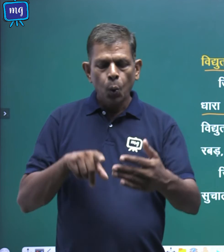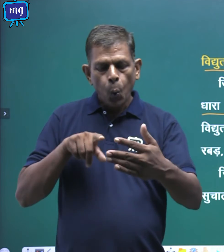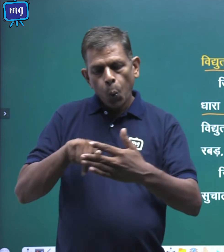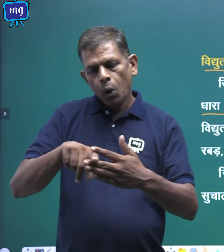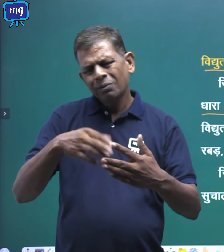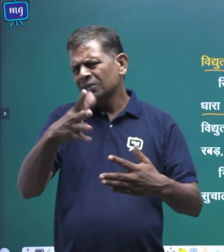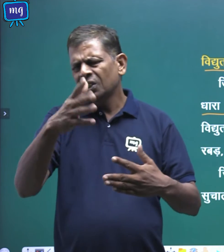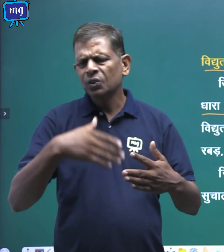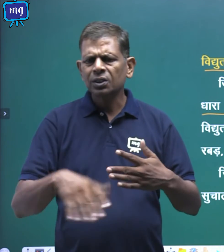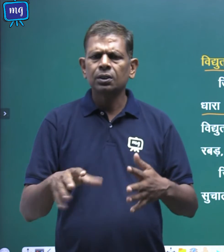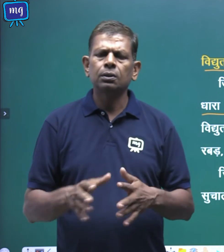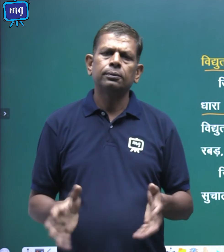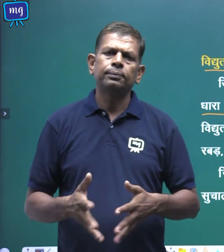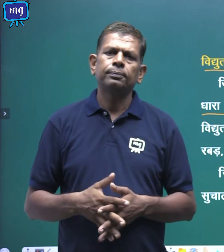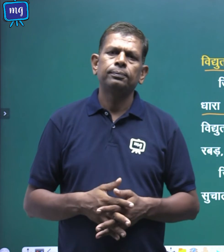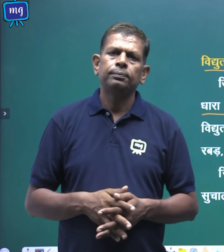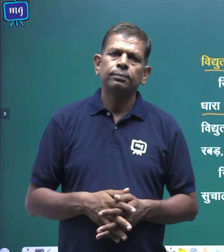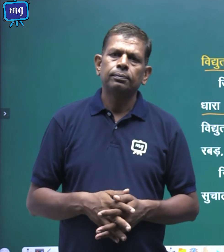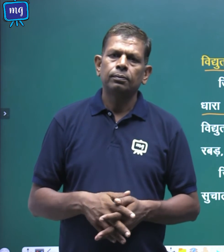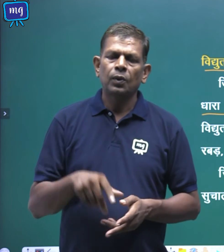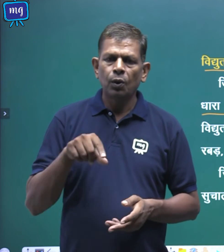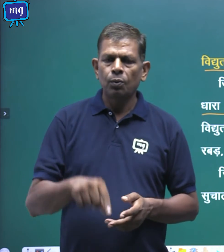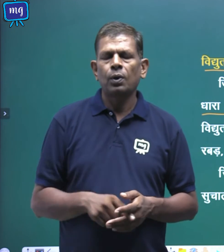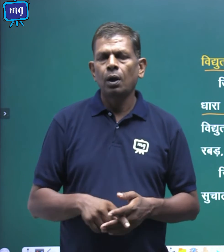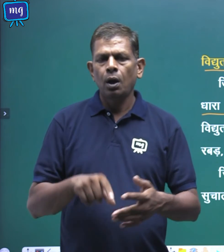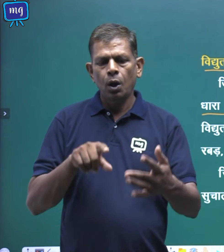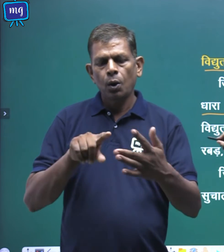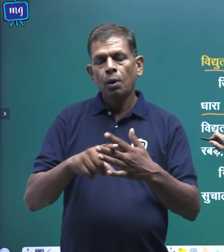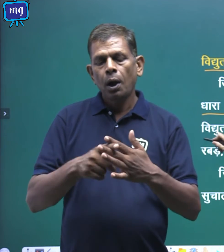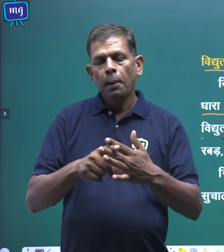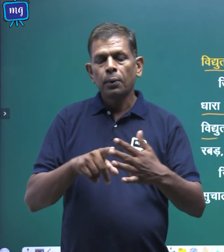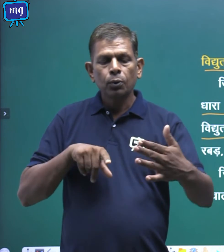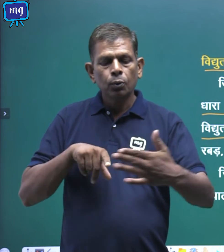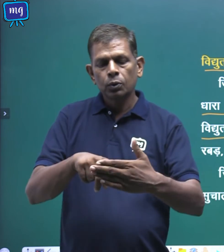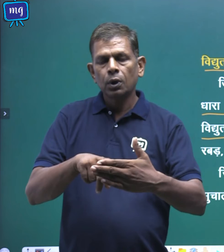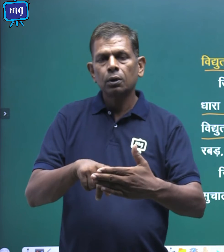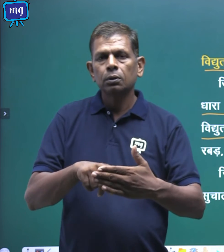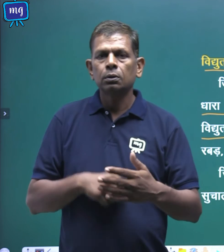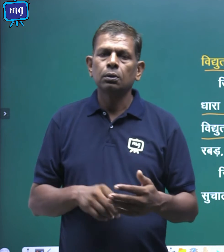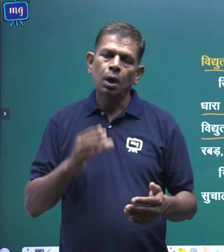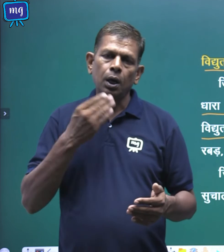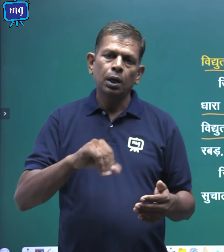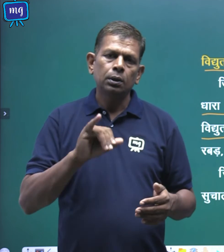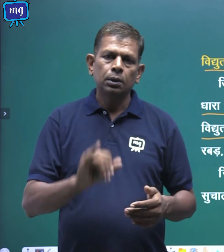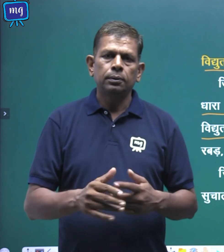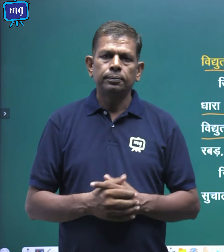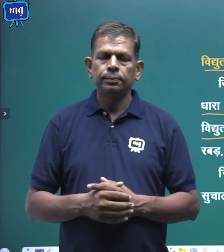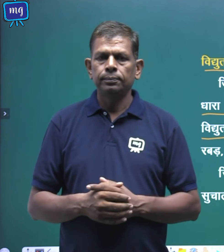प्रवाहित नहीं हो सकती वे विद्युत रोधक कहलाते